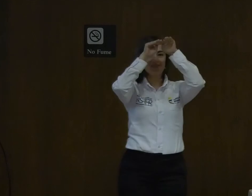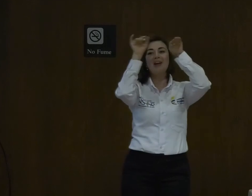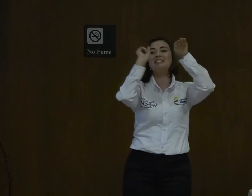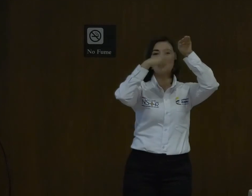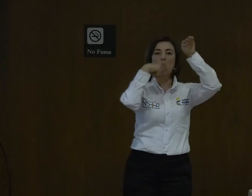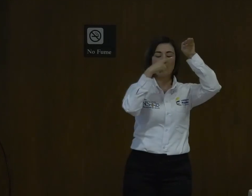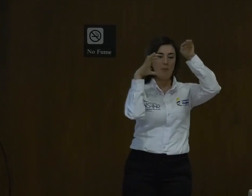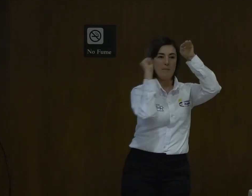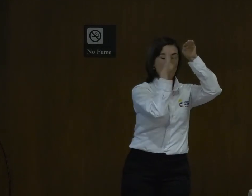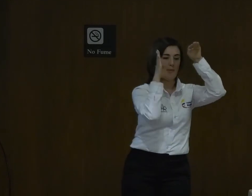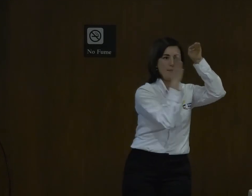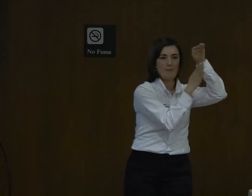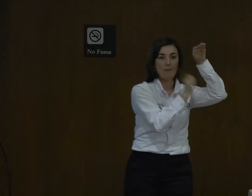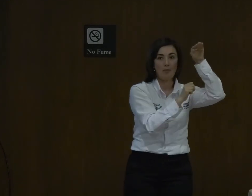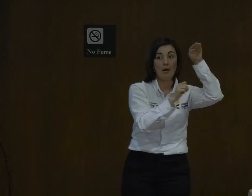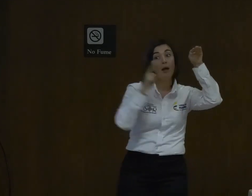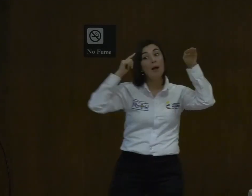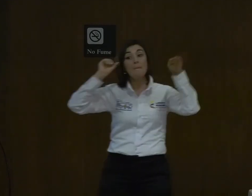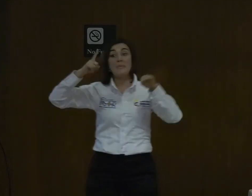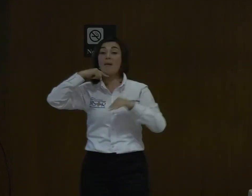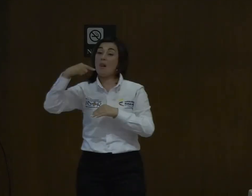la segunda lengua.